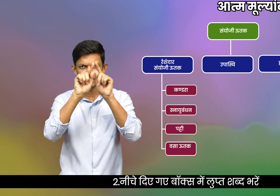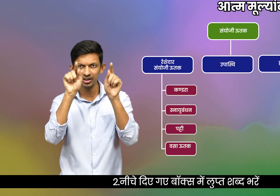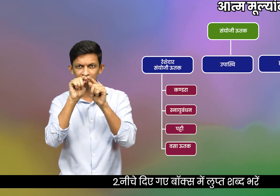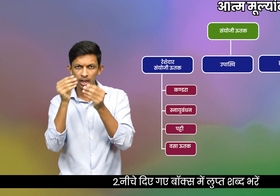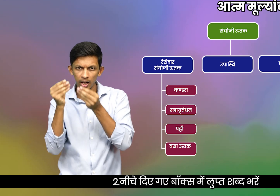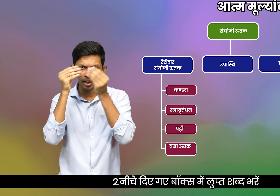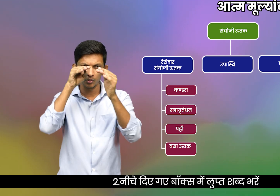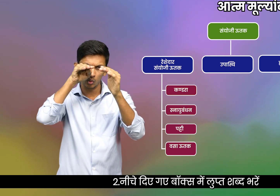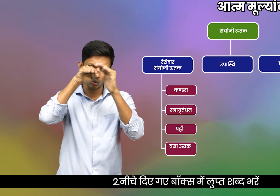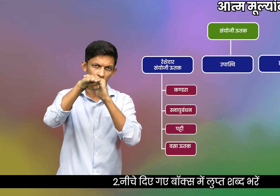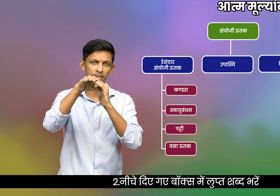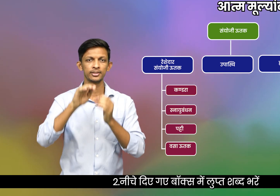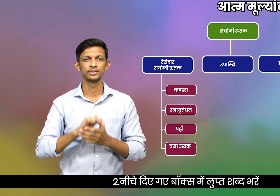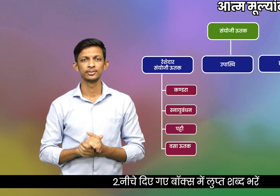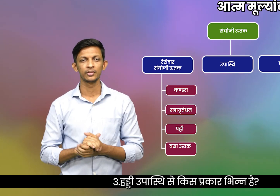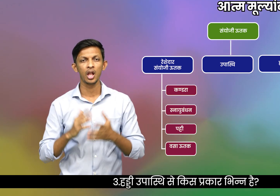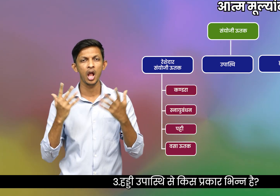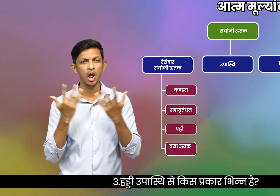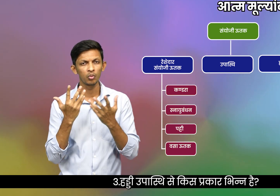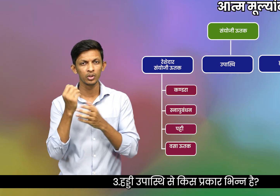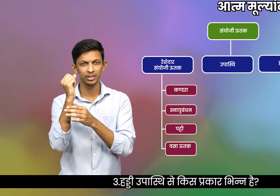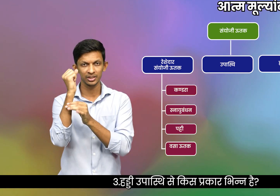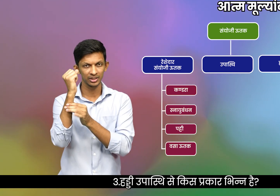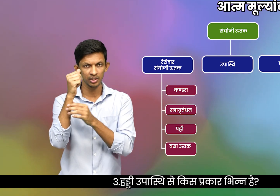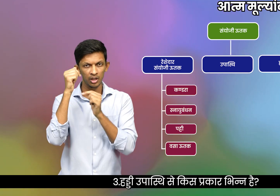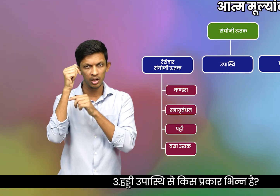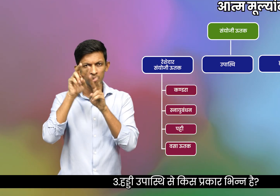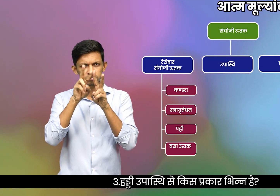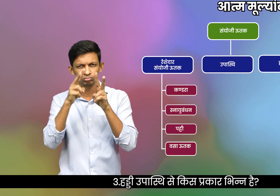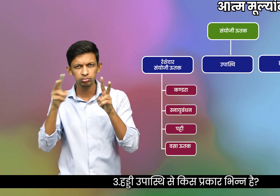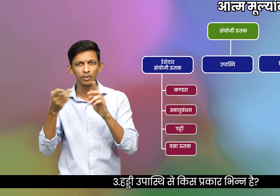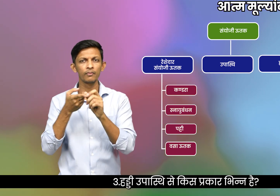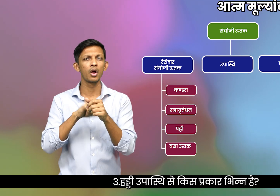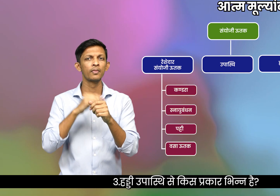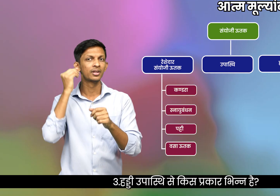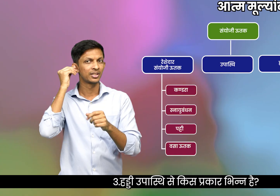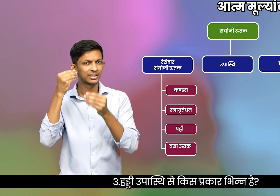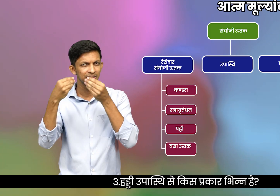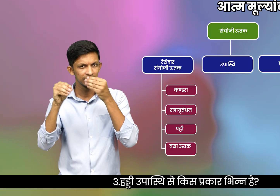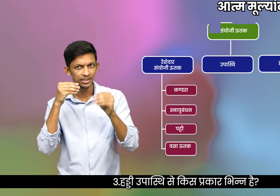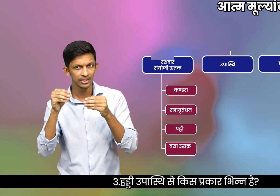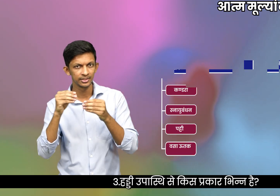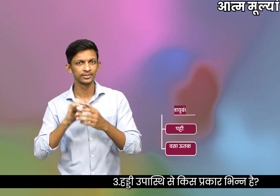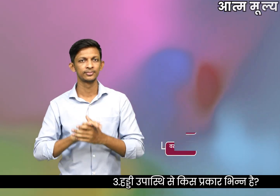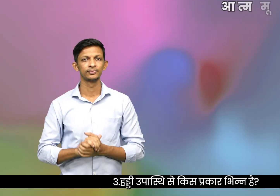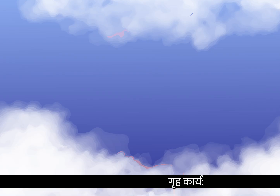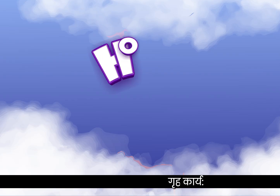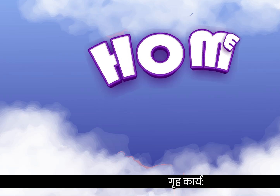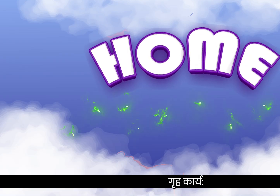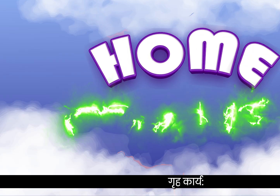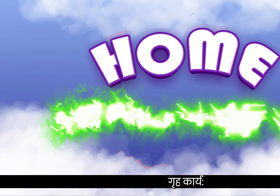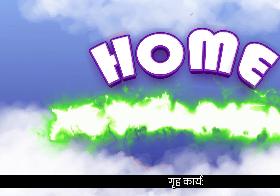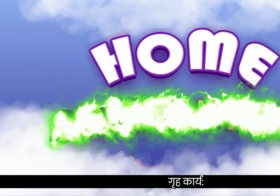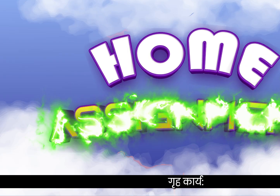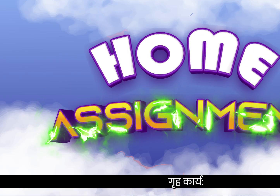बॉक्स में लुप्त शब्द भरें। तीसरा, हड्डी उपस्थित से किस प्रकार भिन्न है।